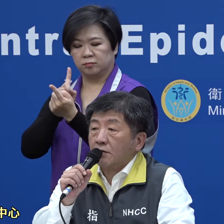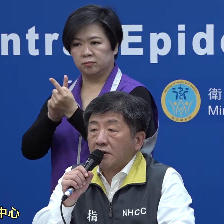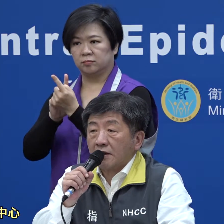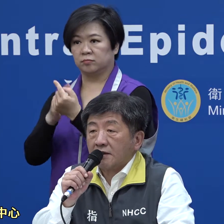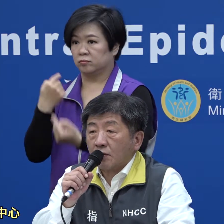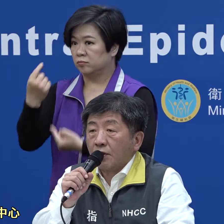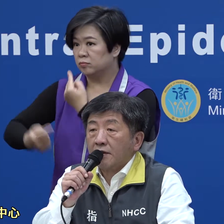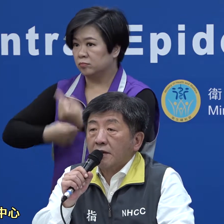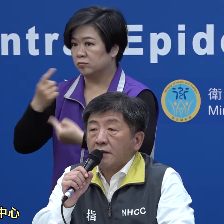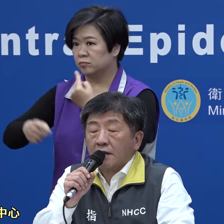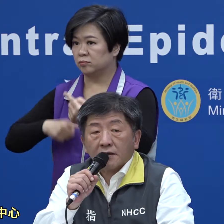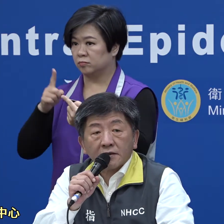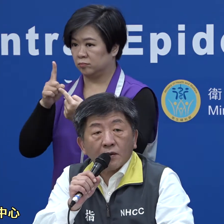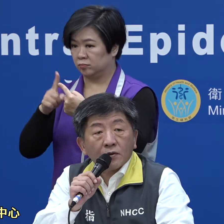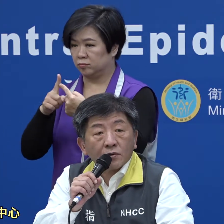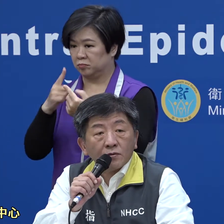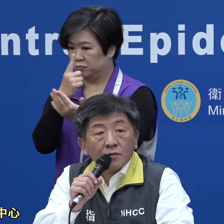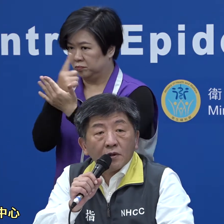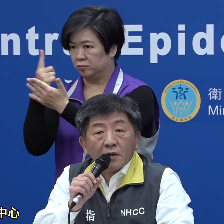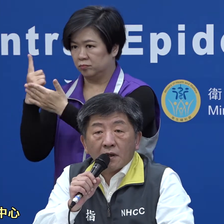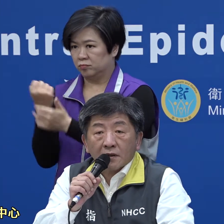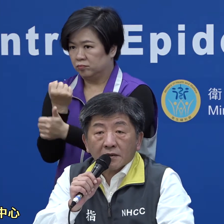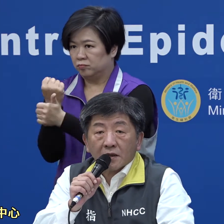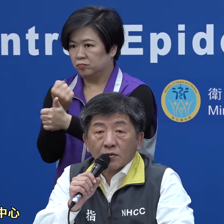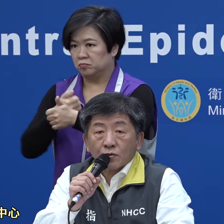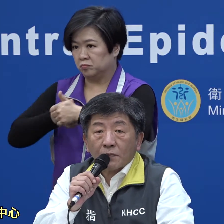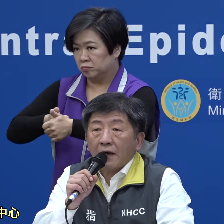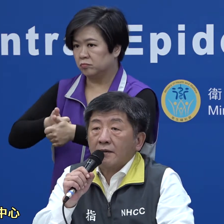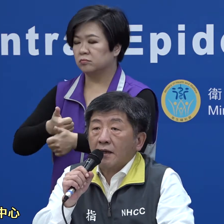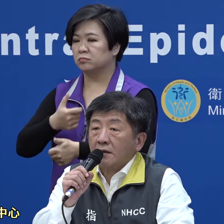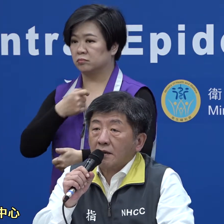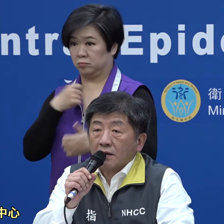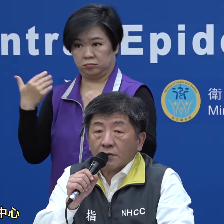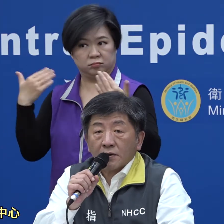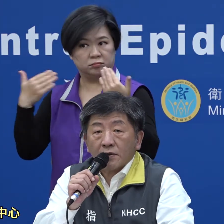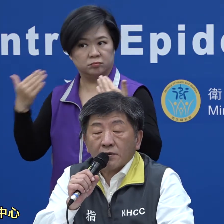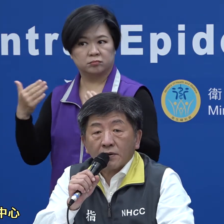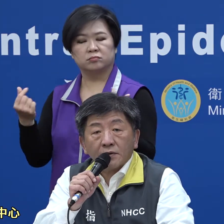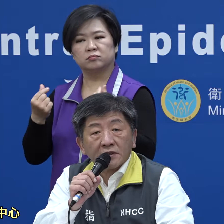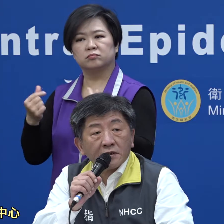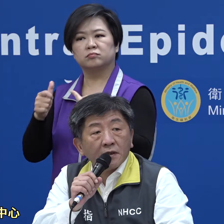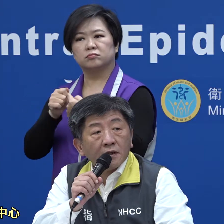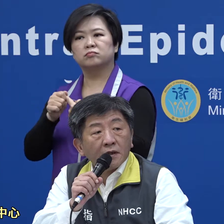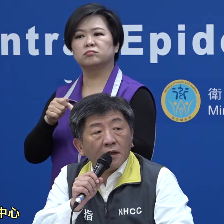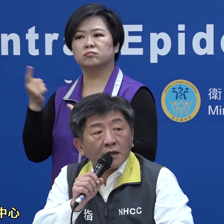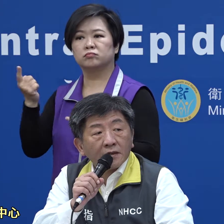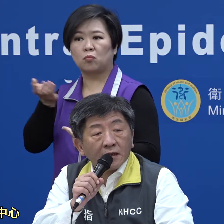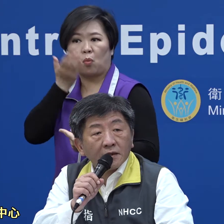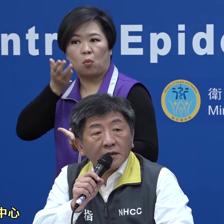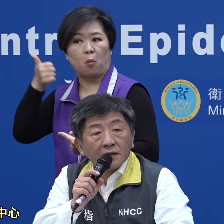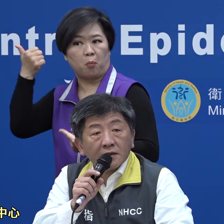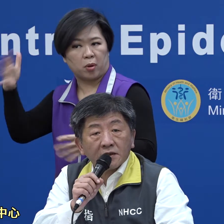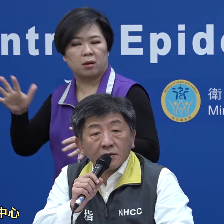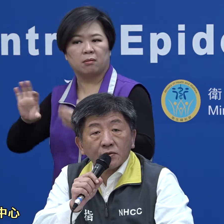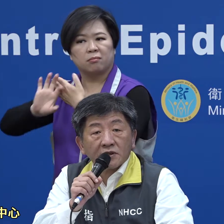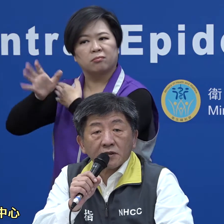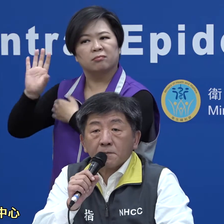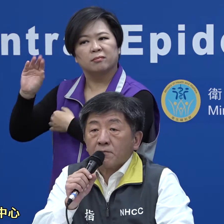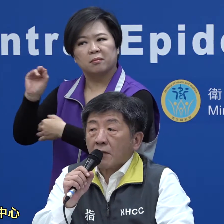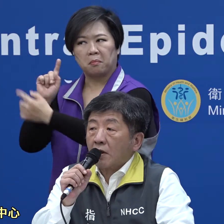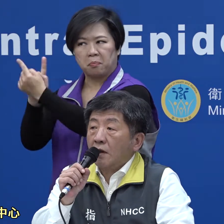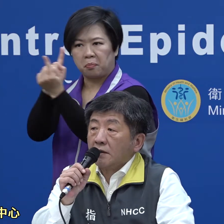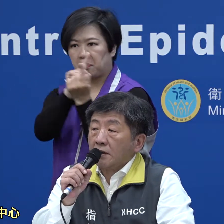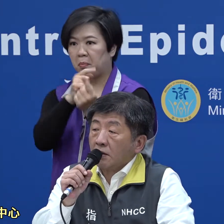的参与的人员他的掌握度，他的掌握度包含他的一个旅游史跟他的一个接触